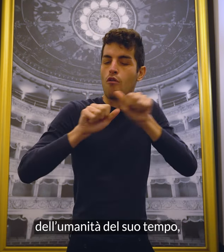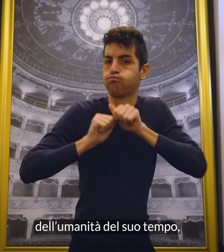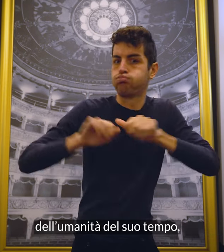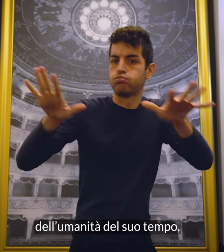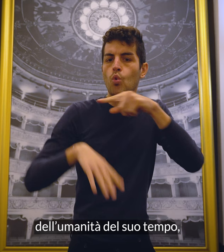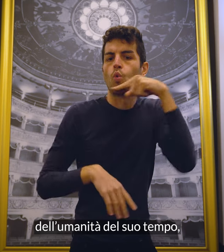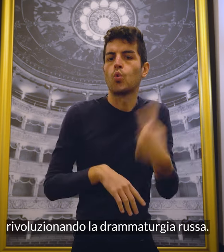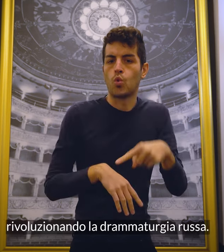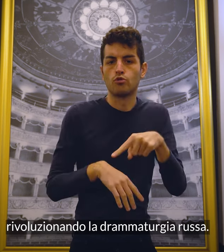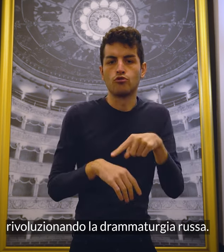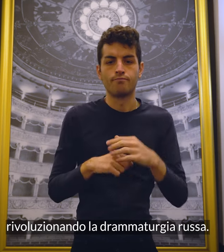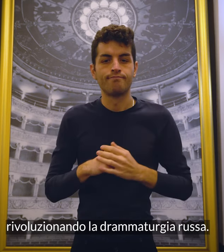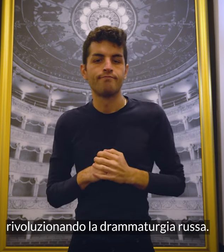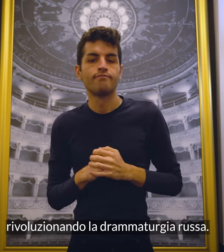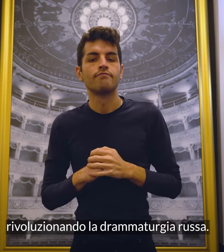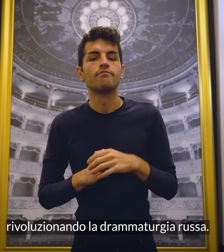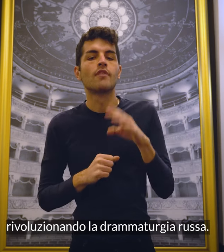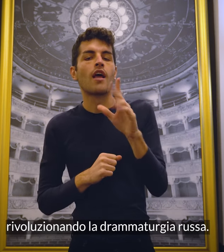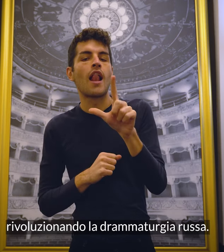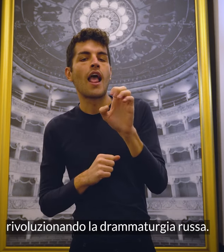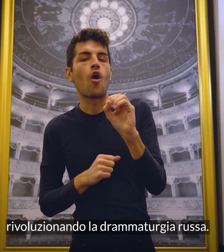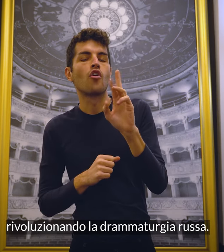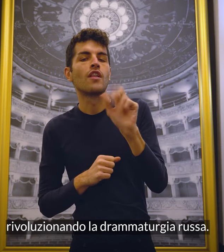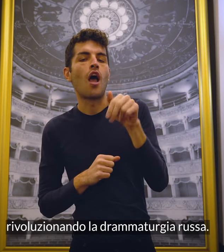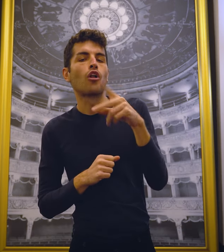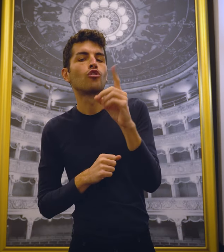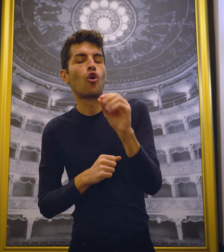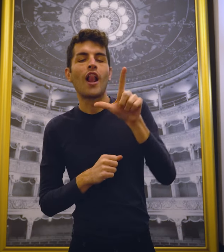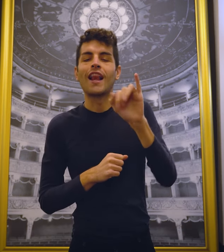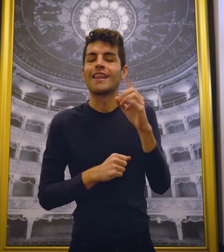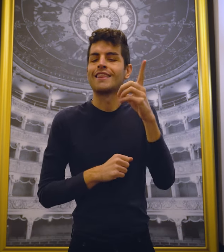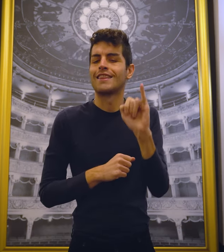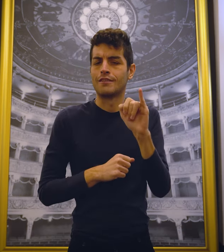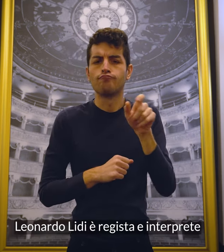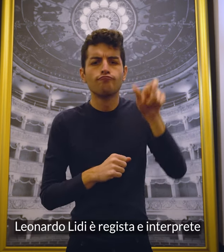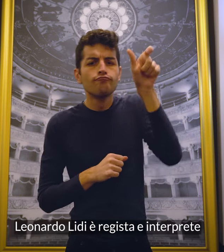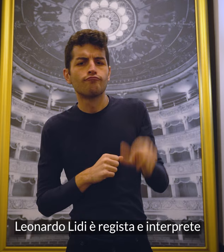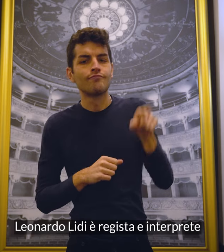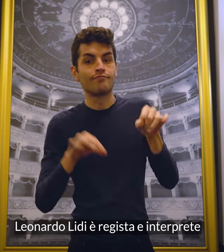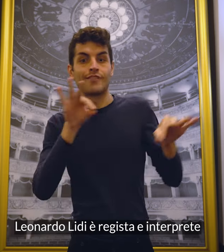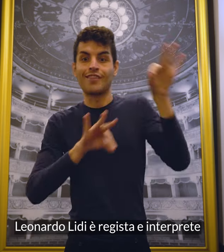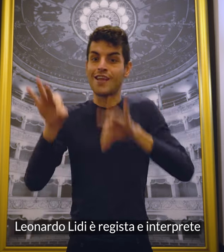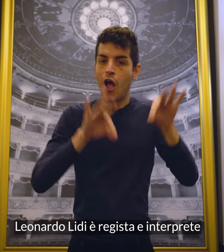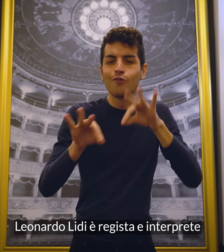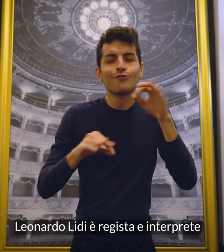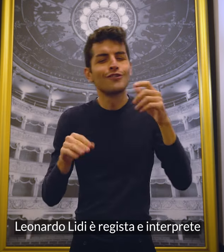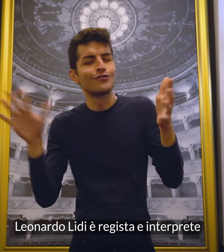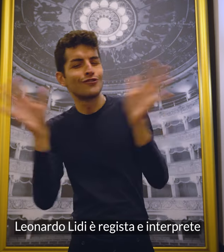tempo rivoluzionando La drammaturgia Russa Leonardo lidi e regista e